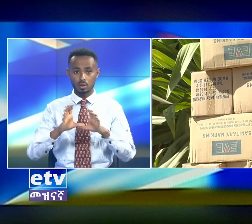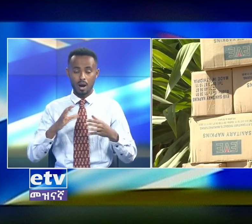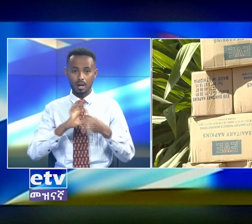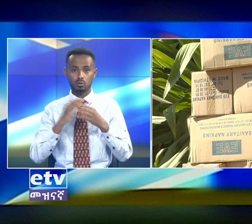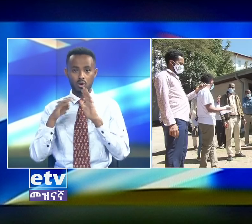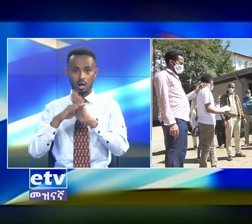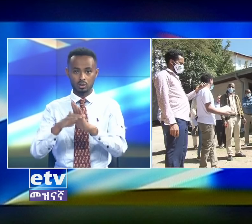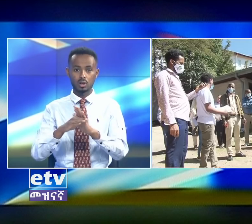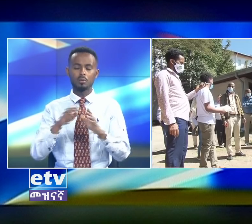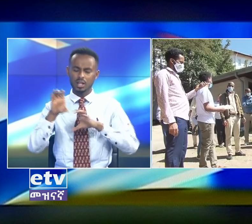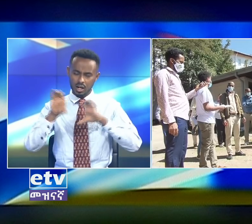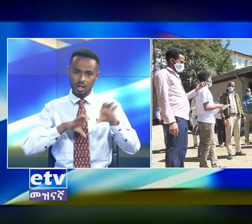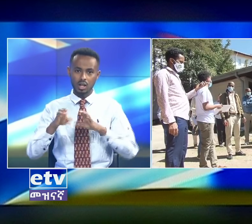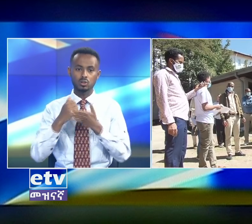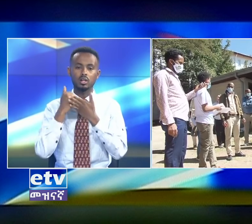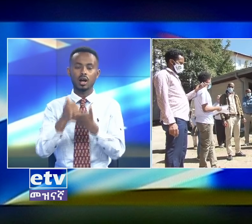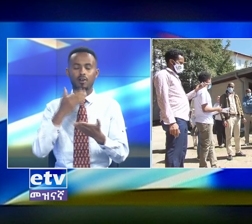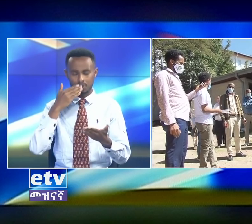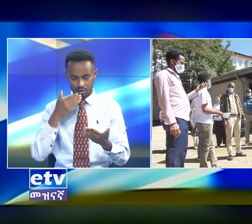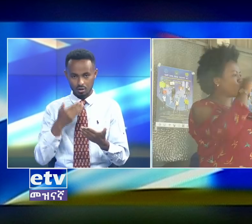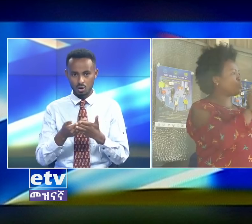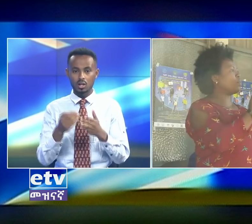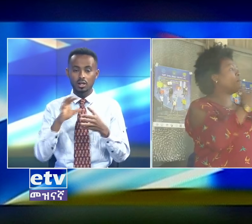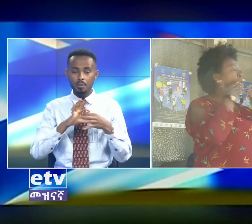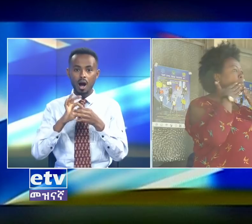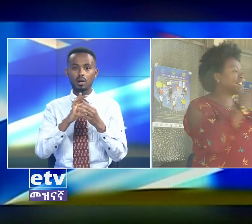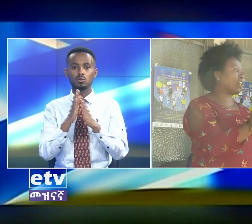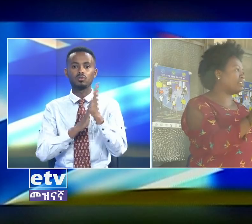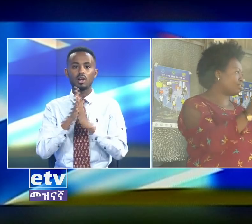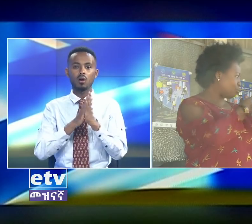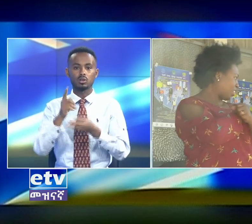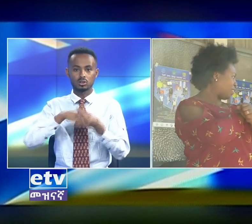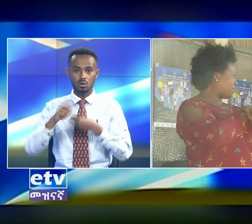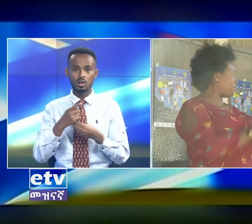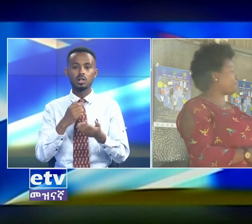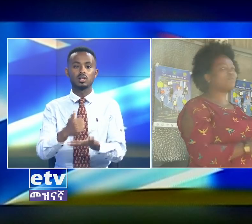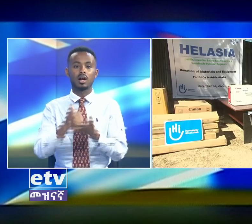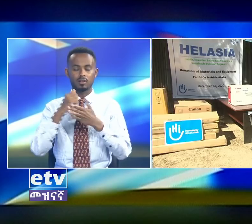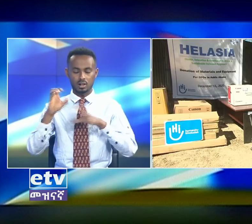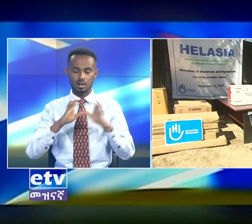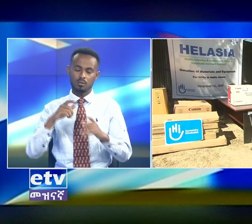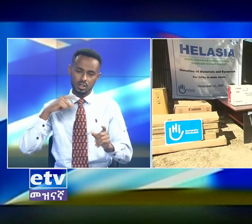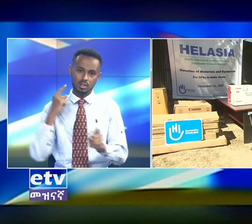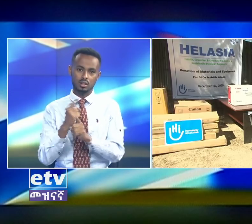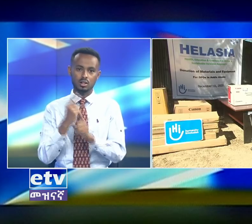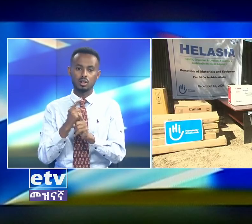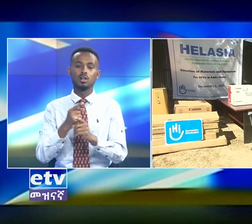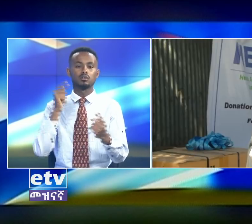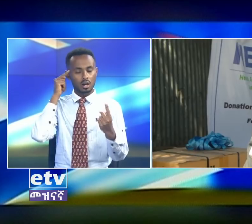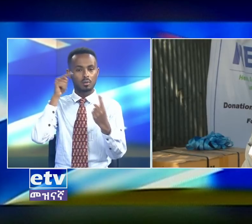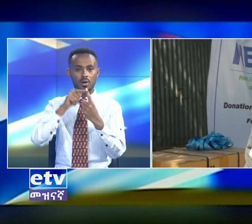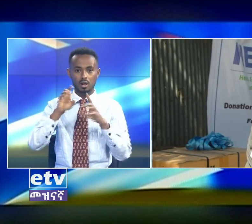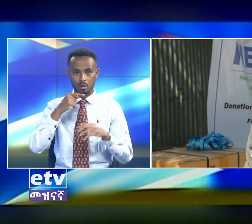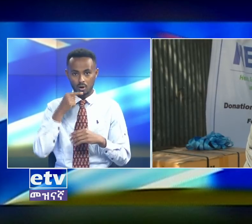የማህበራት ተወካዮችም በተደረገላቸው ድጋፍ አመስግነው እንደየማህበራቱ ፍላጎት ስለሆነ ድጋፍ የተደረገልን በትክክል ግቡን ይመታል